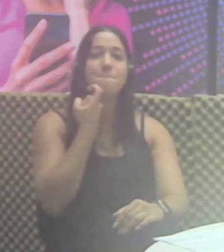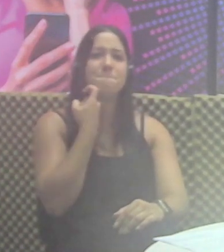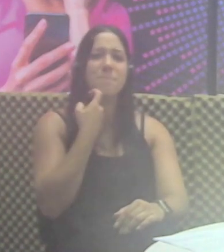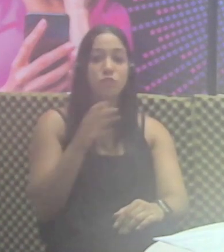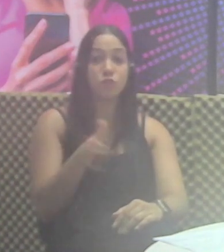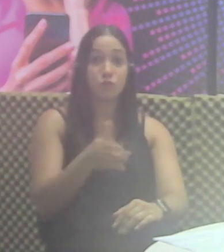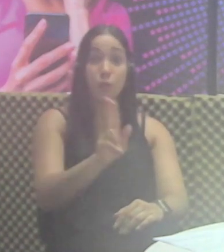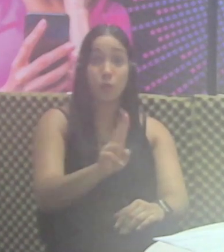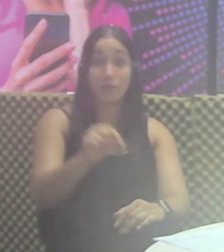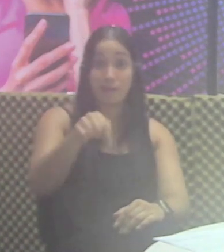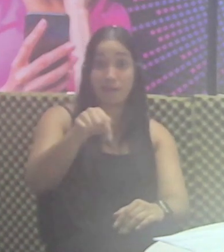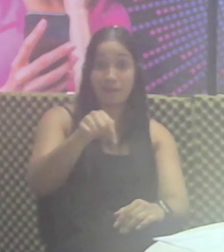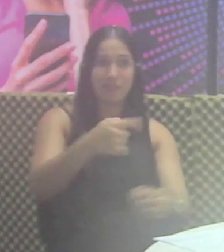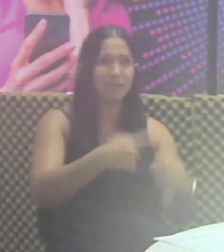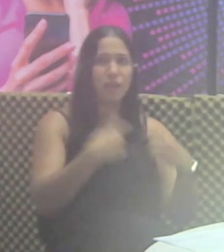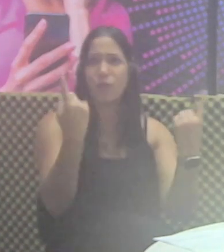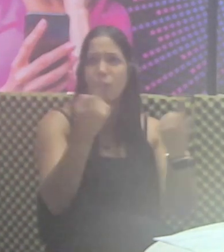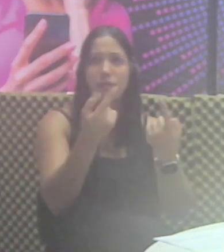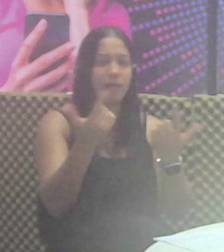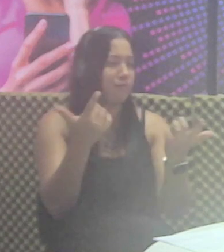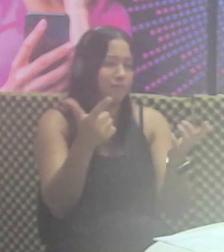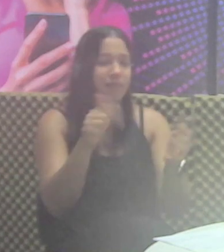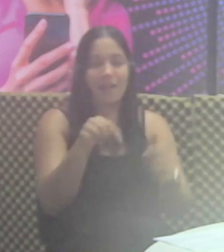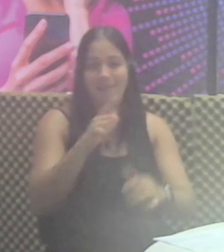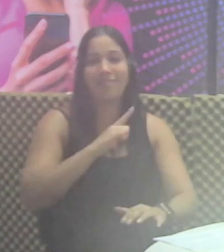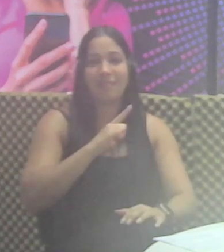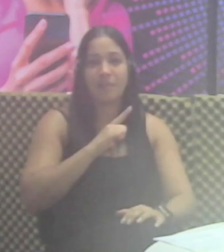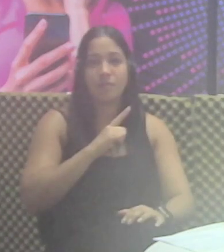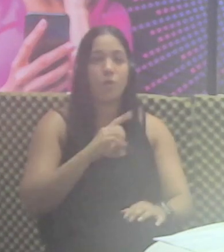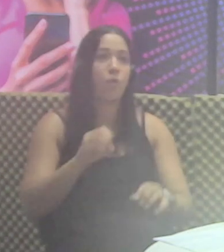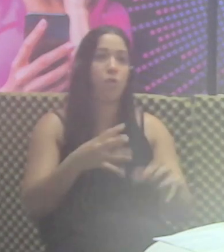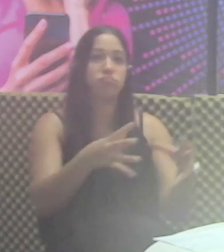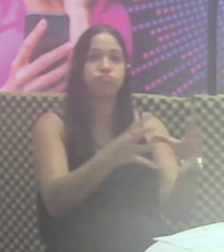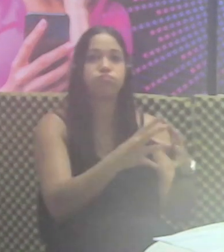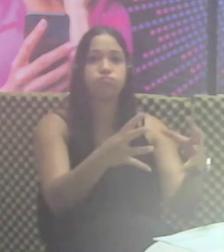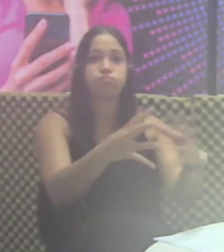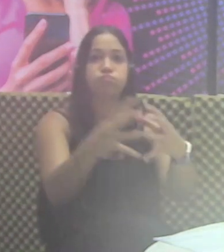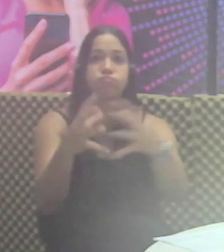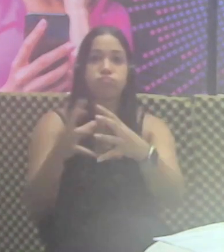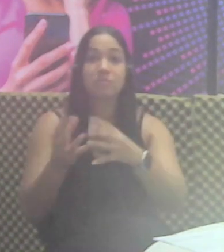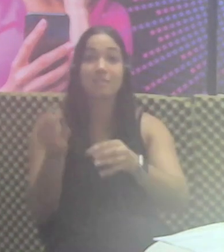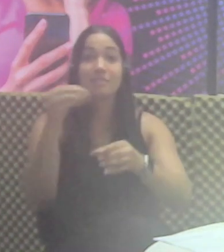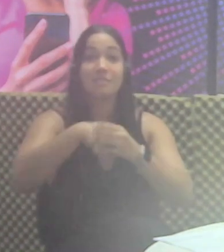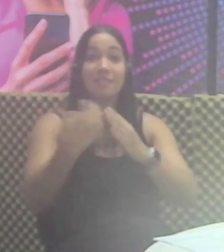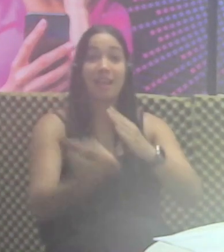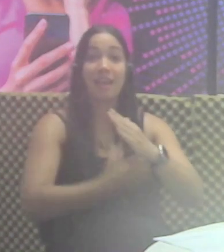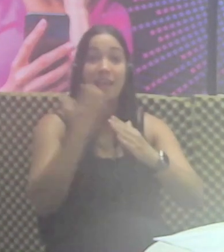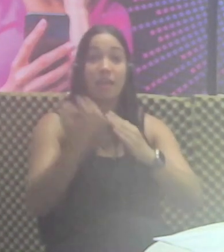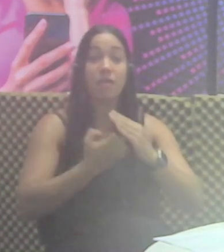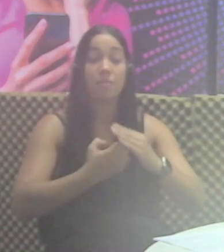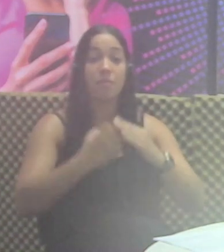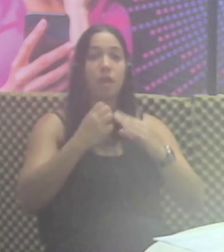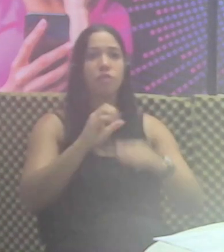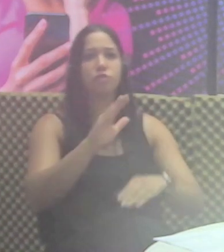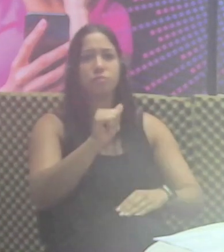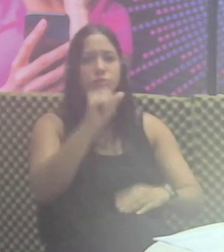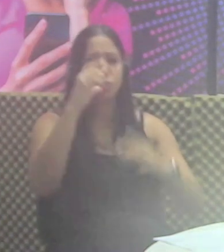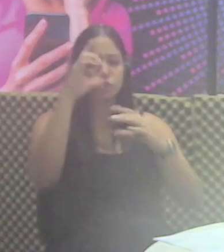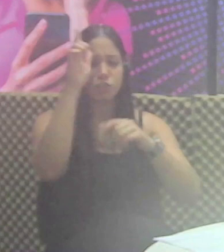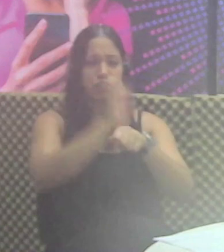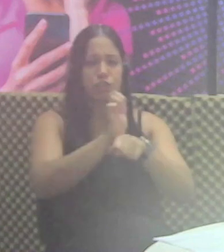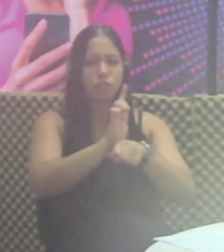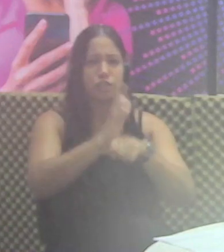tem. Uberlândia tem, por exemplo, as comissões no interior das empresas, chamando ali a gerência de cada empresa